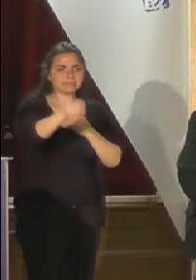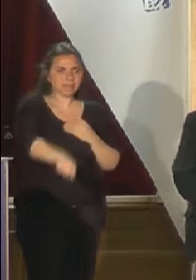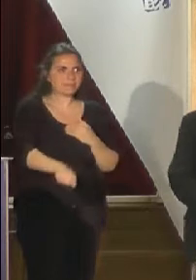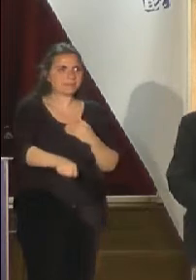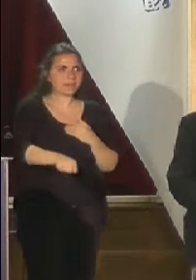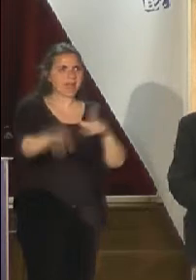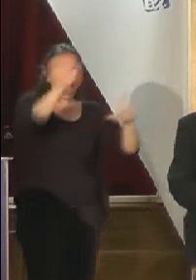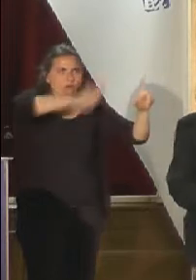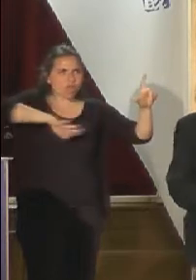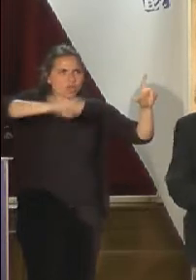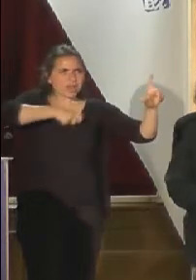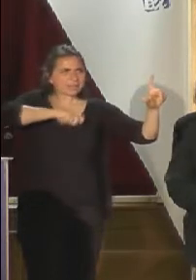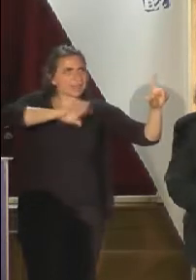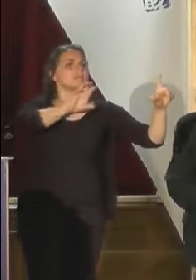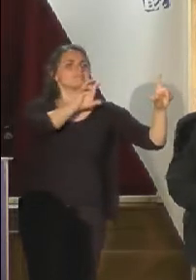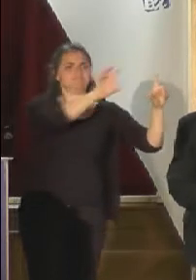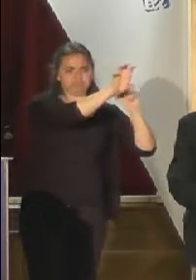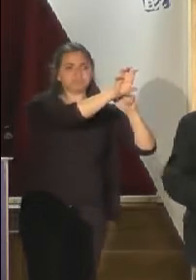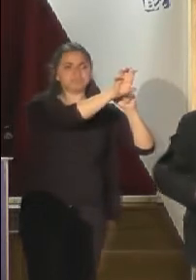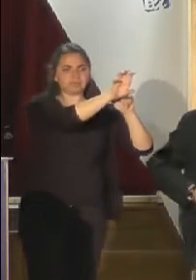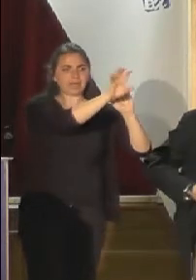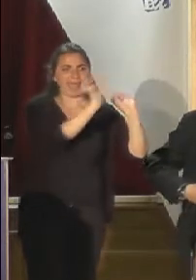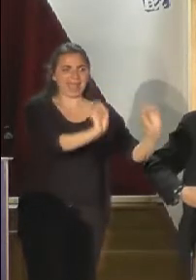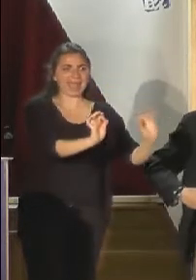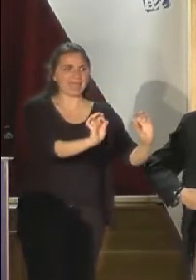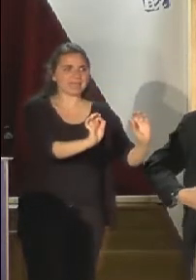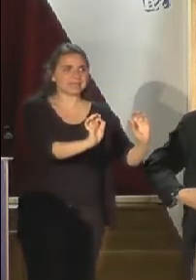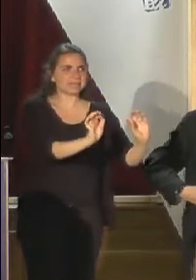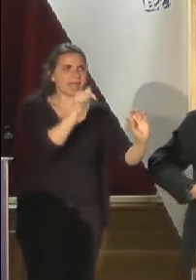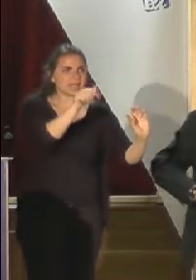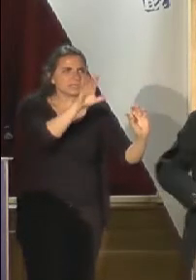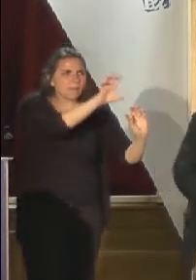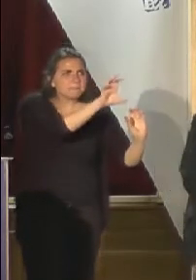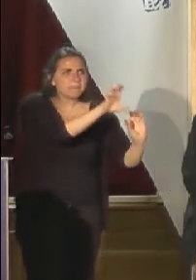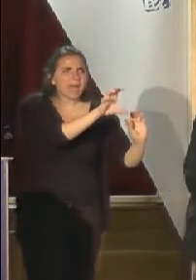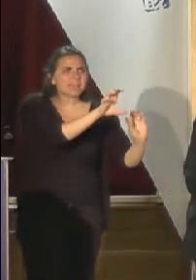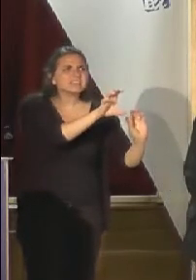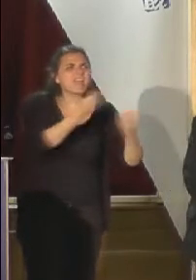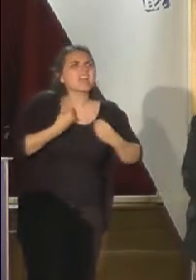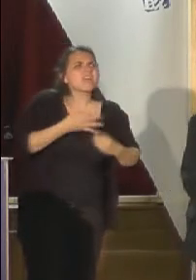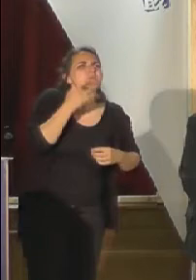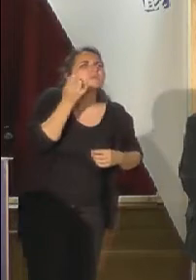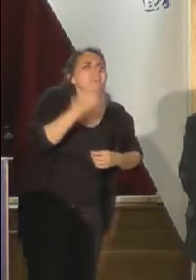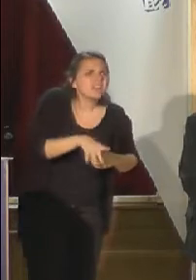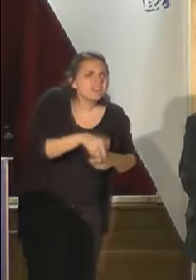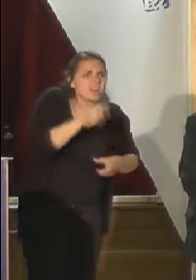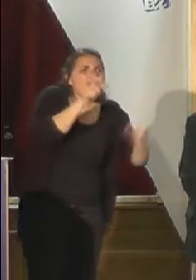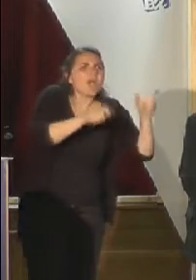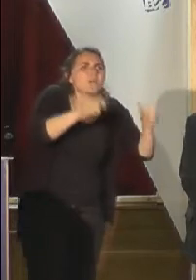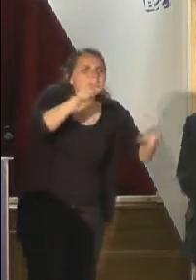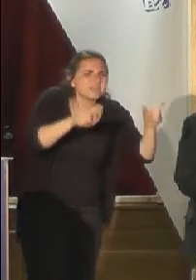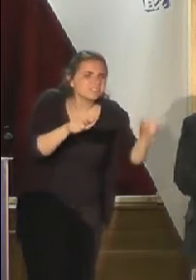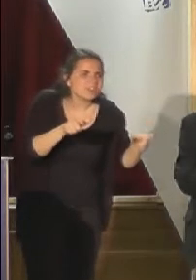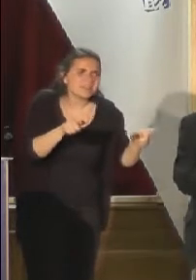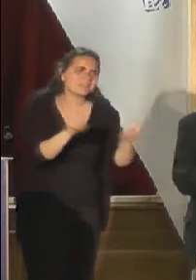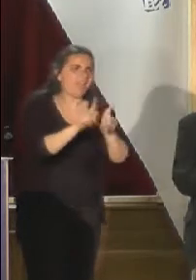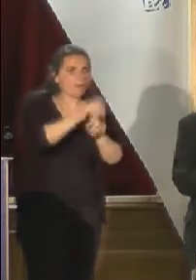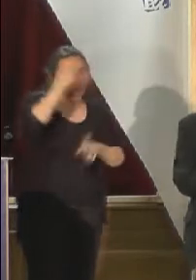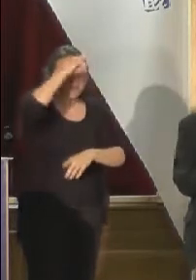a Península Ibérica, aínda que seguisen a decir que este era un país habitado por vacas e por xentes máis mansas que as vacas.